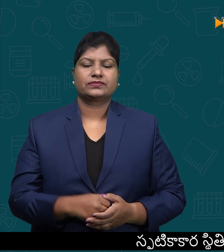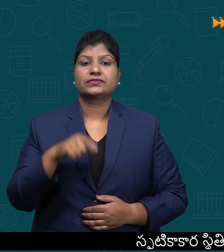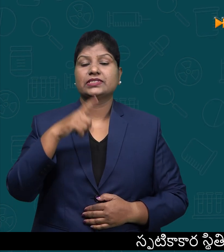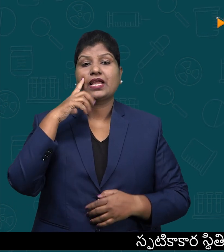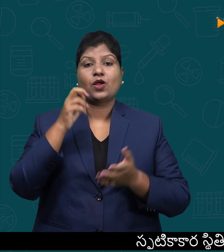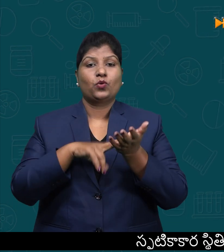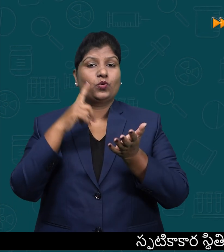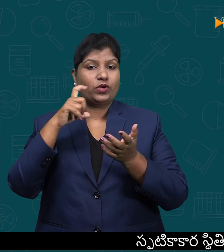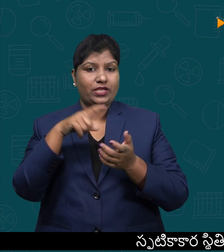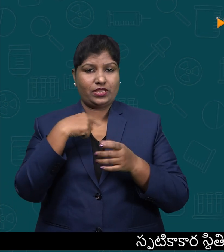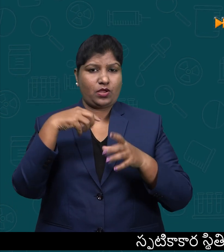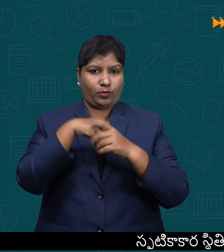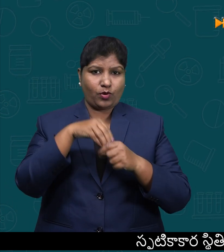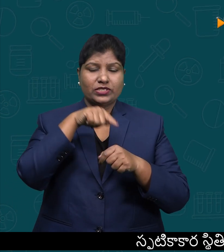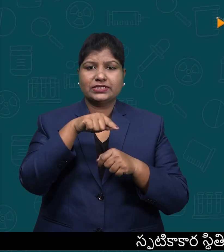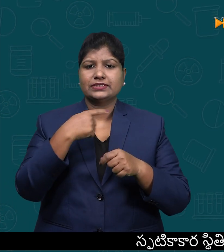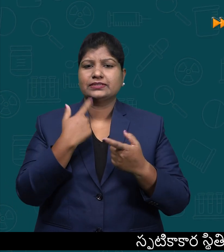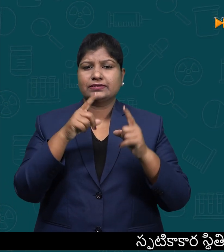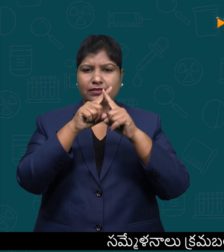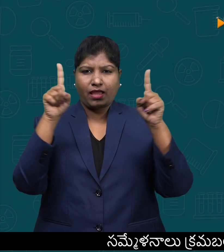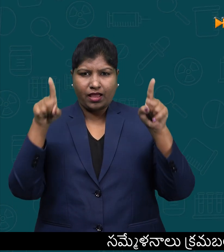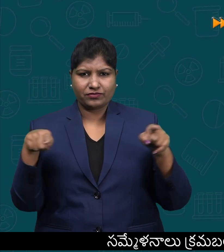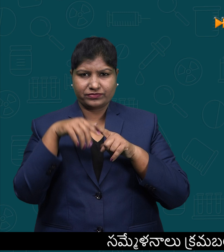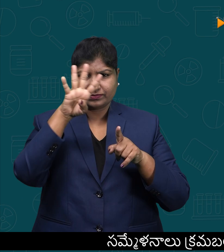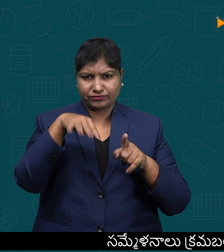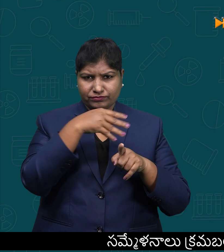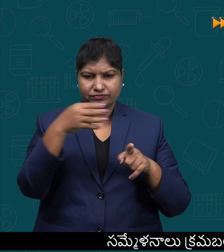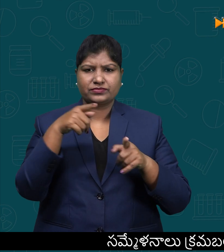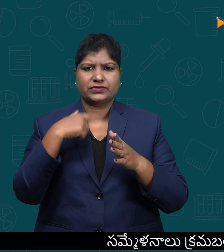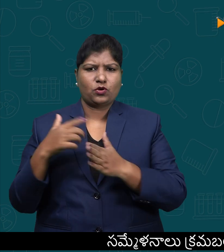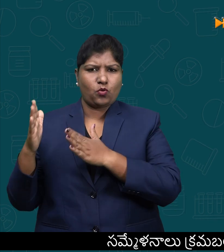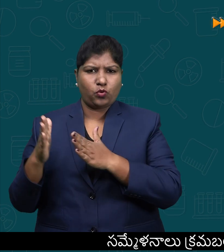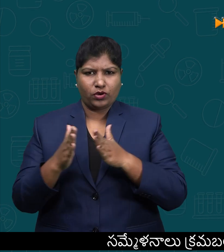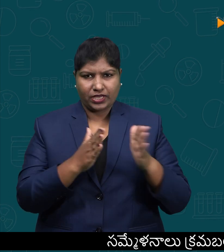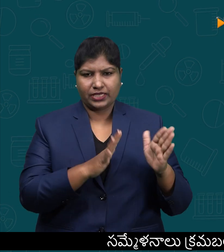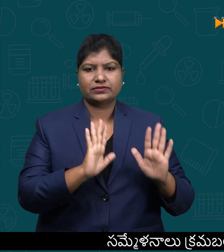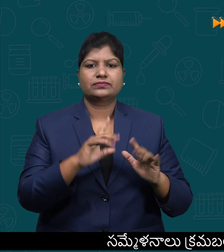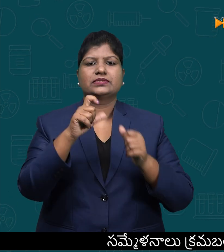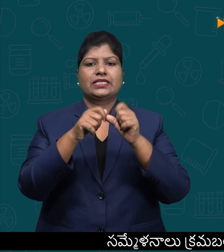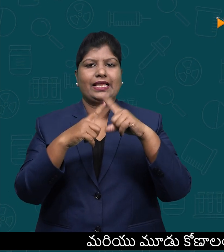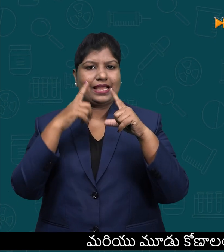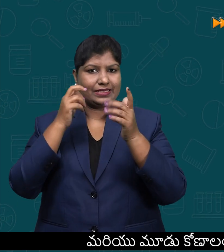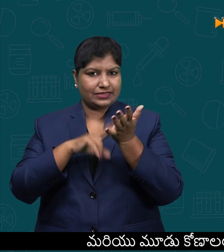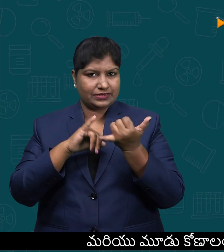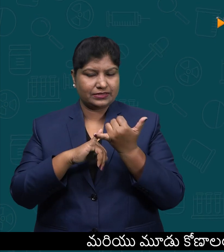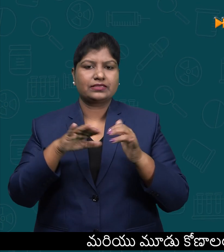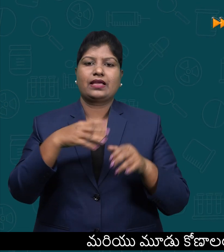స్ఫటికాకార స్థితిలోని అయానిక్ సమ్మేళనాలు క్రమబద్ధంగా అమర్చబడిన కేటయాన్లు మరియు 3